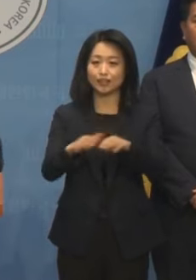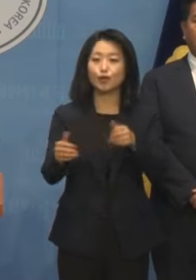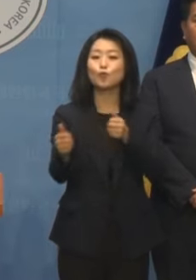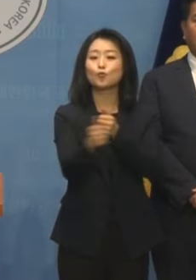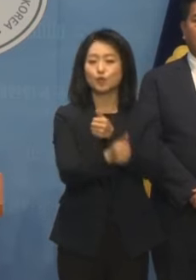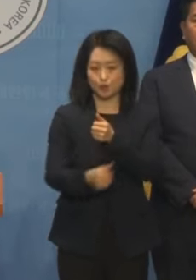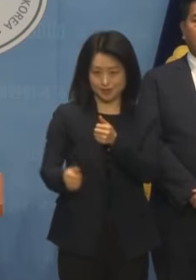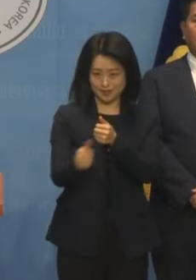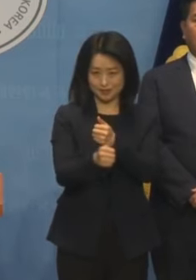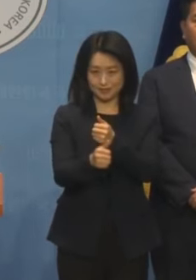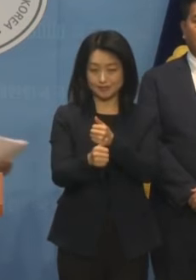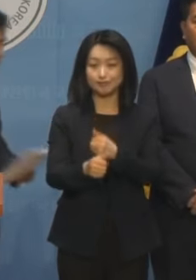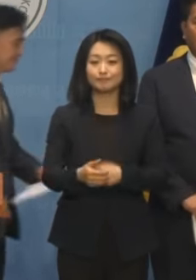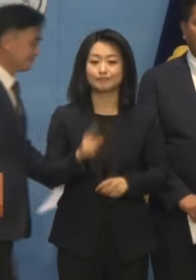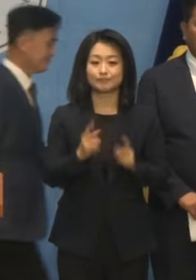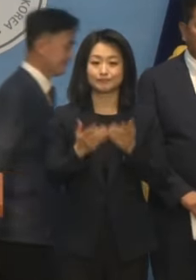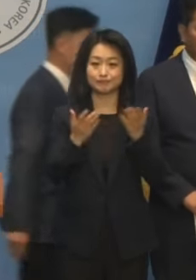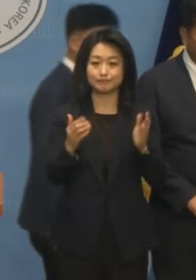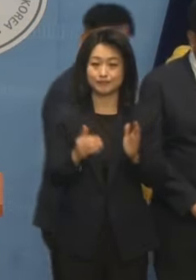정치테러대책위원회 이상입니다.